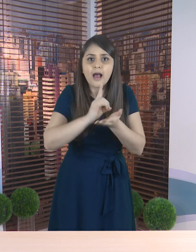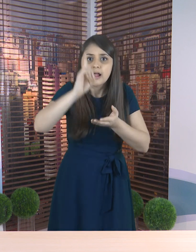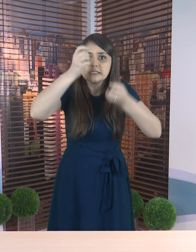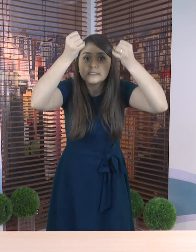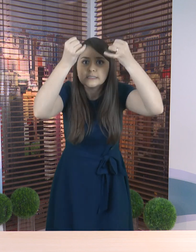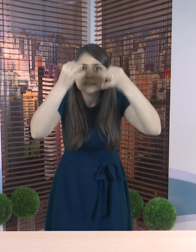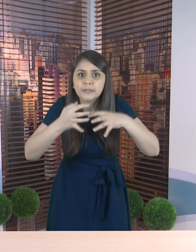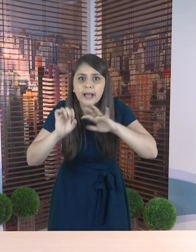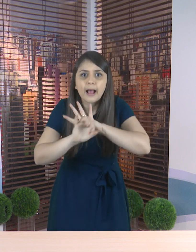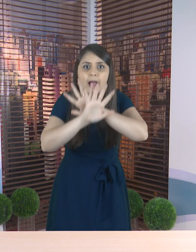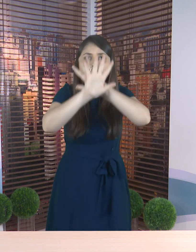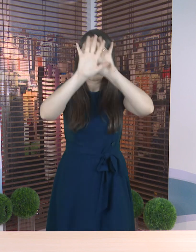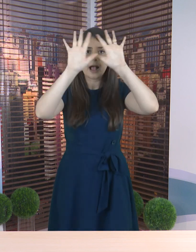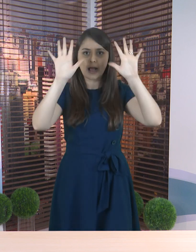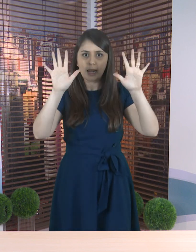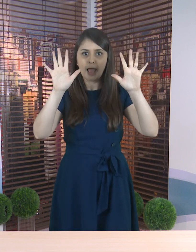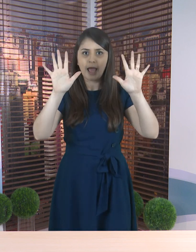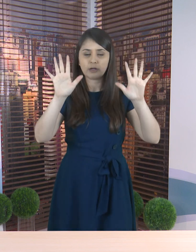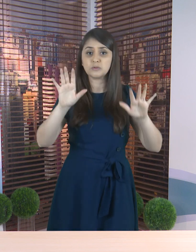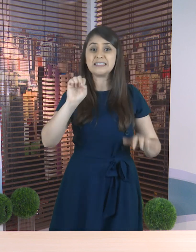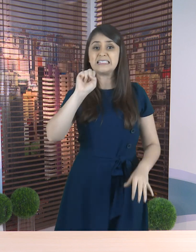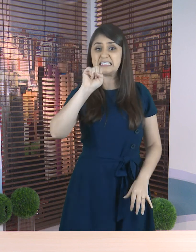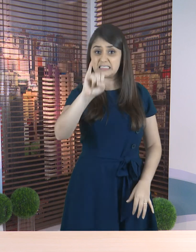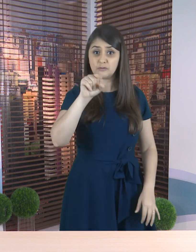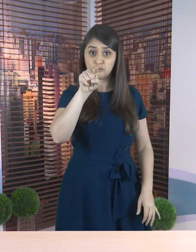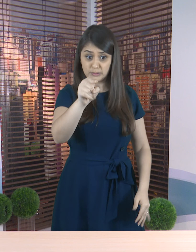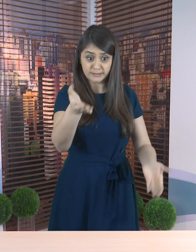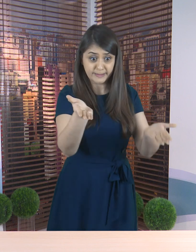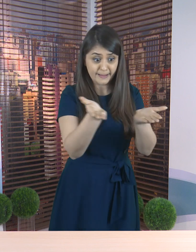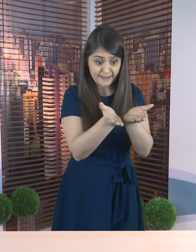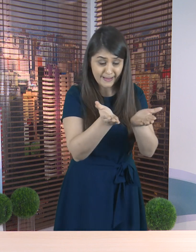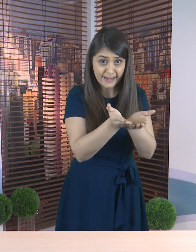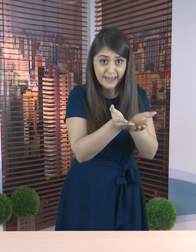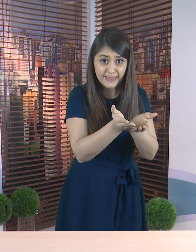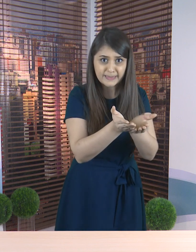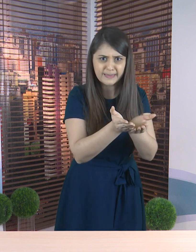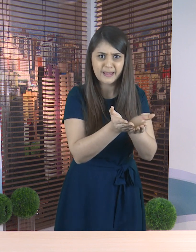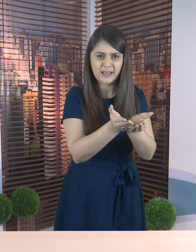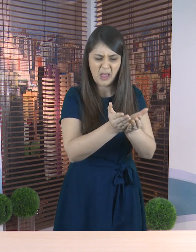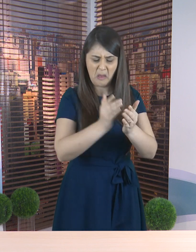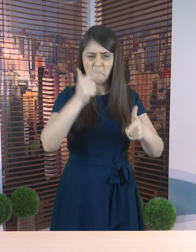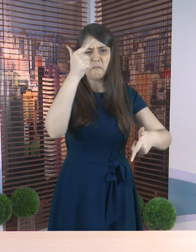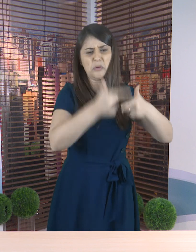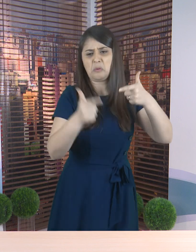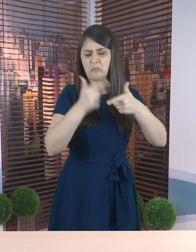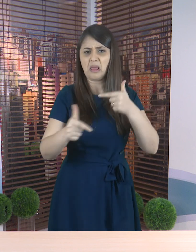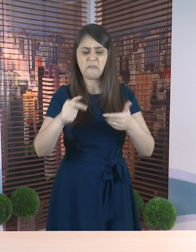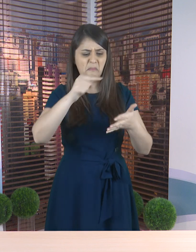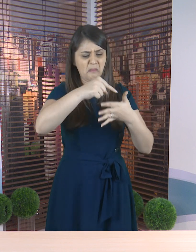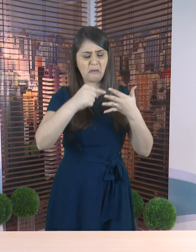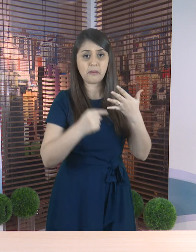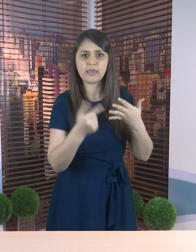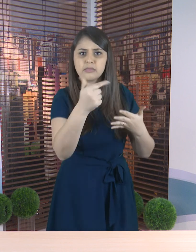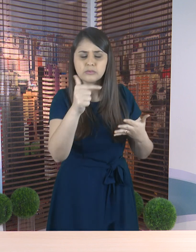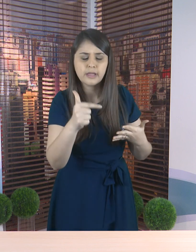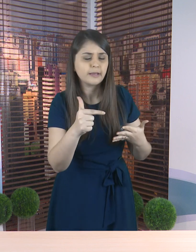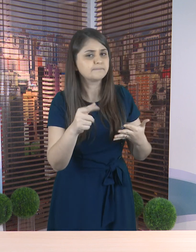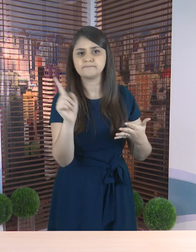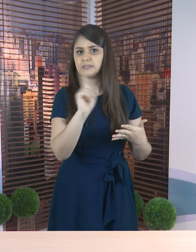A diferença está na forma com que as enfrentamos. Nós passamos por problemas e